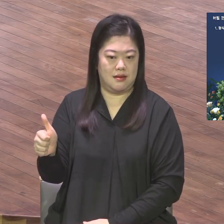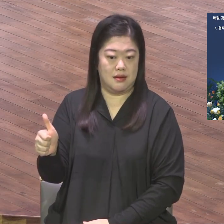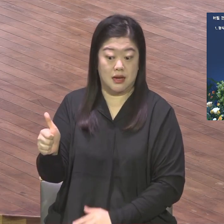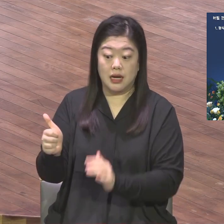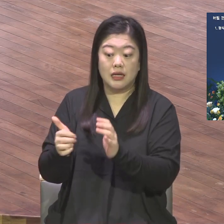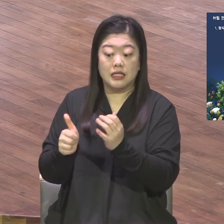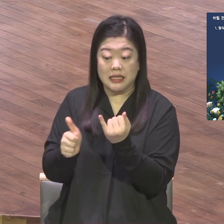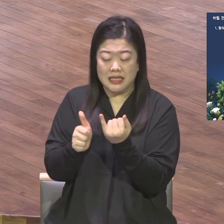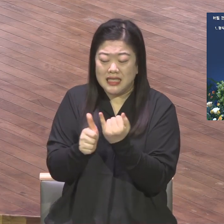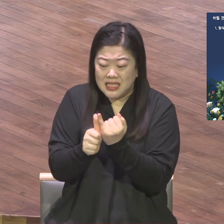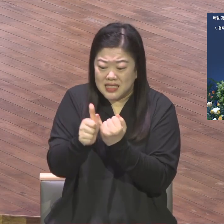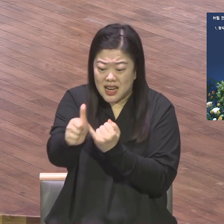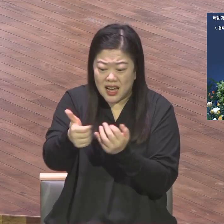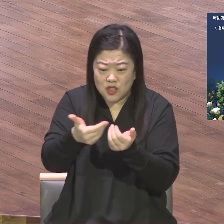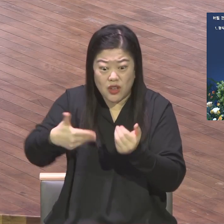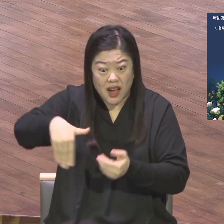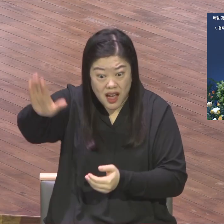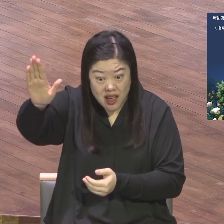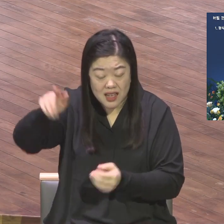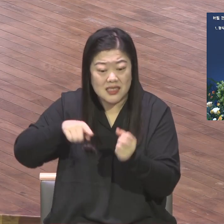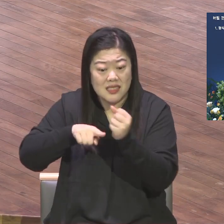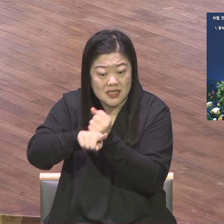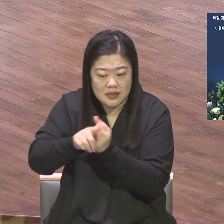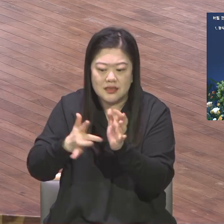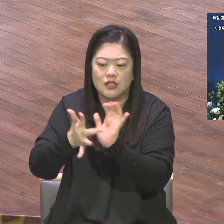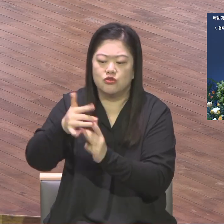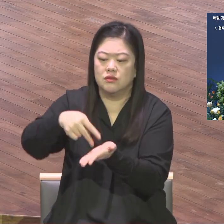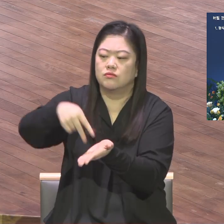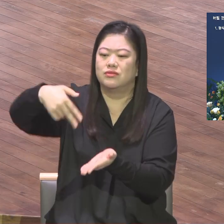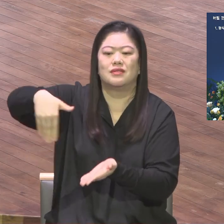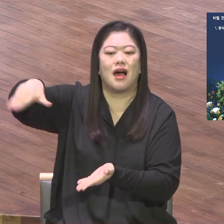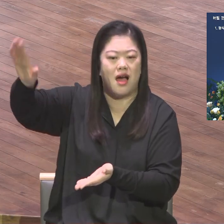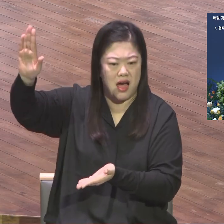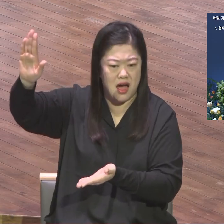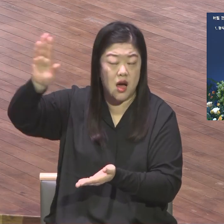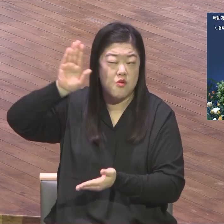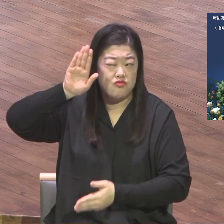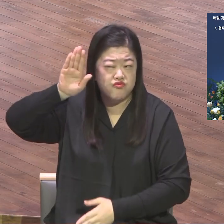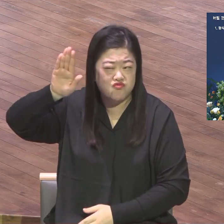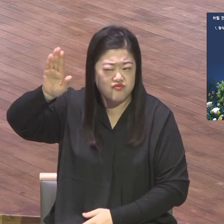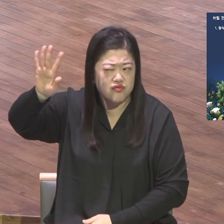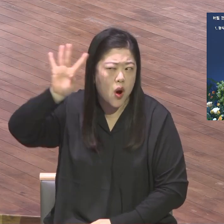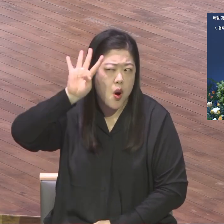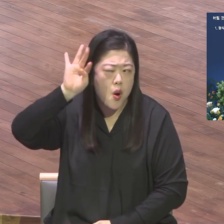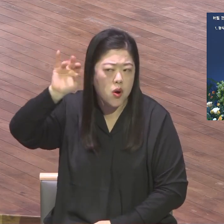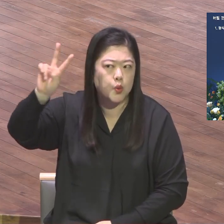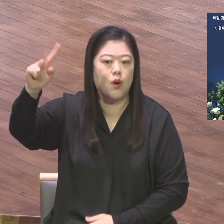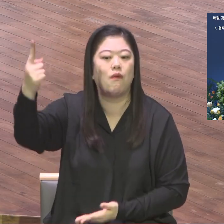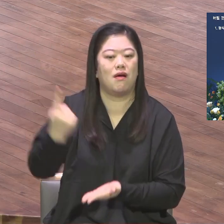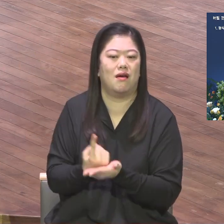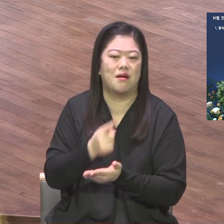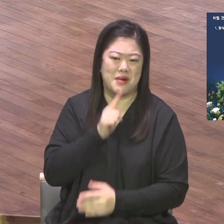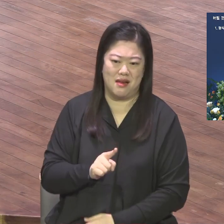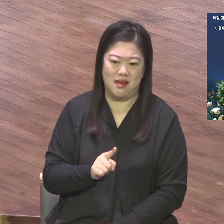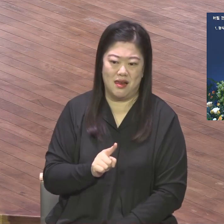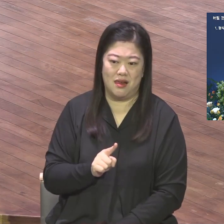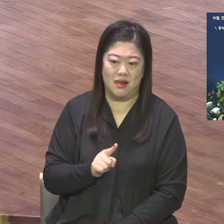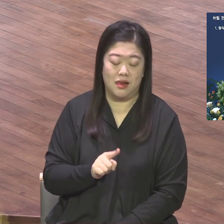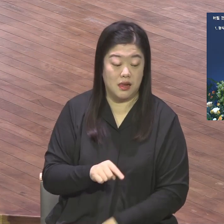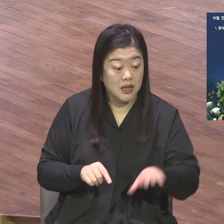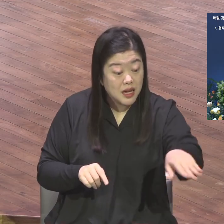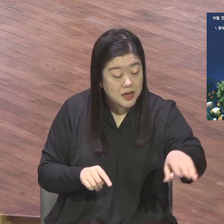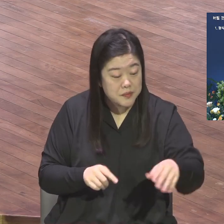때면 신랑 대신 내가 영적 신랑이기 때문에 나와 함께 있을 때는 금식할 필요